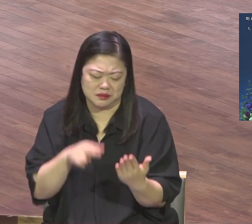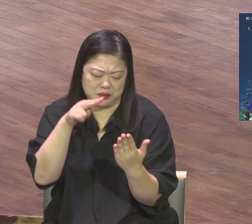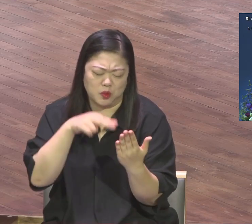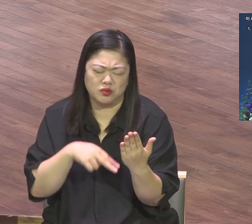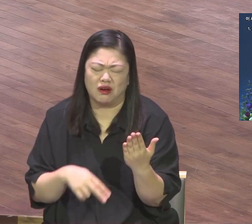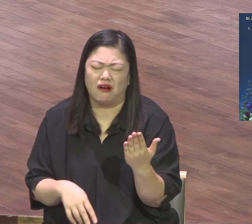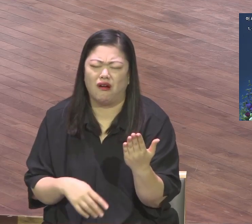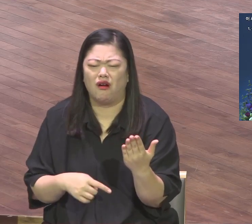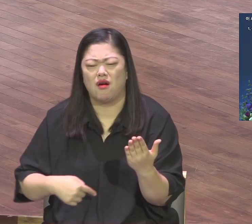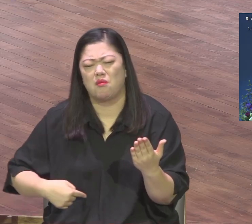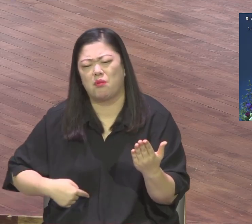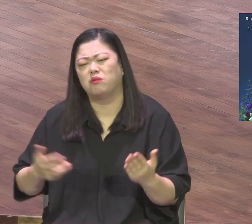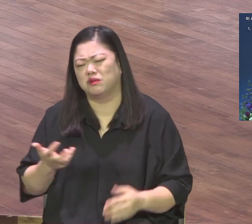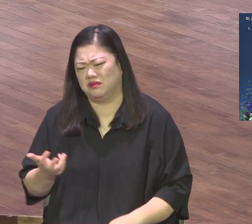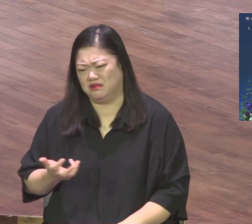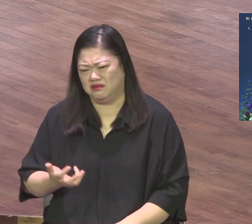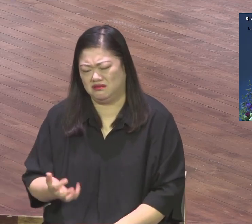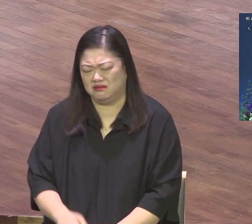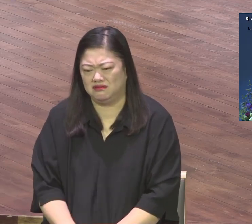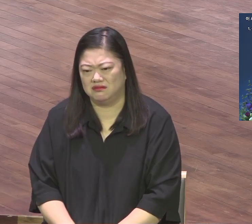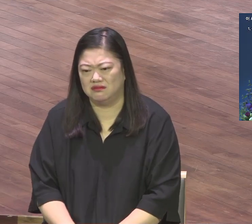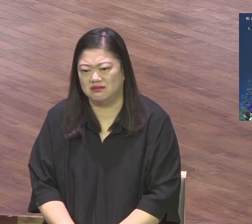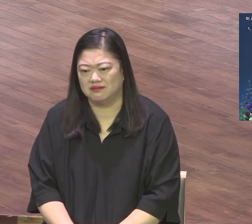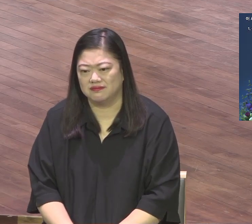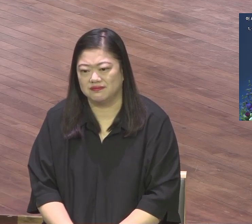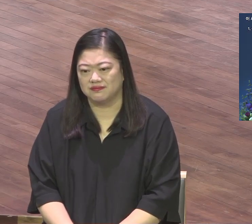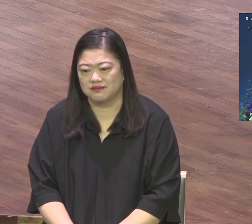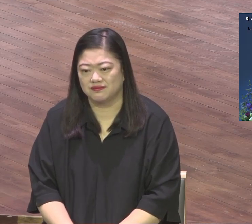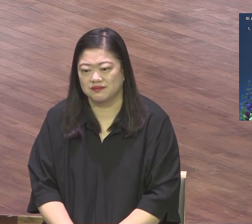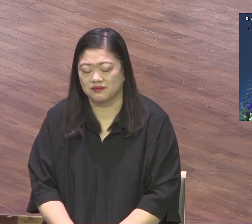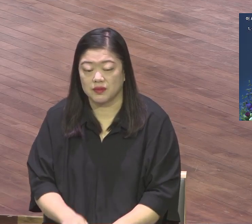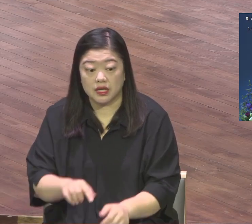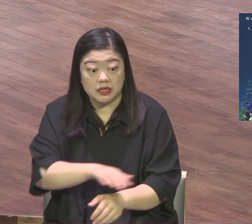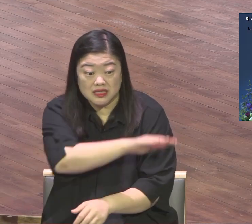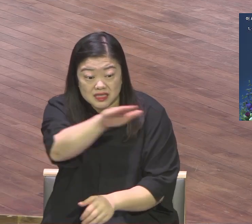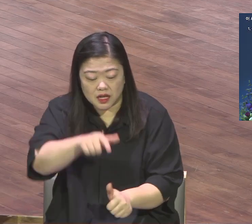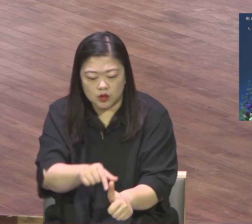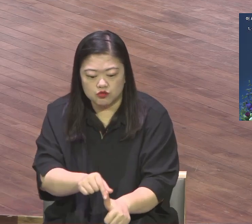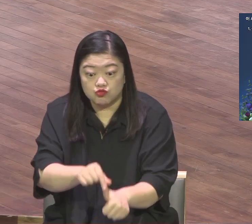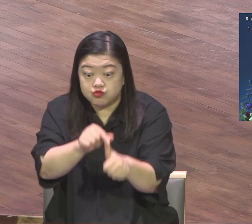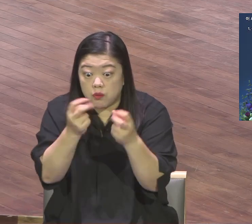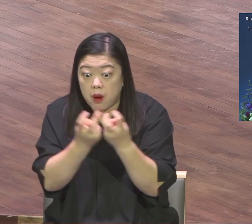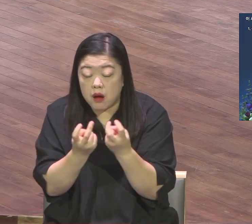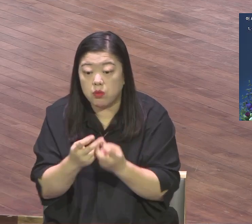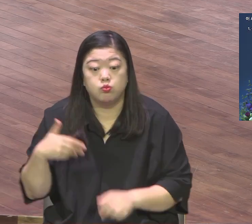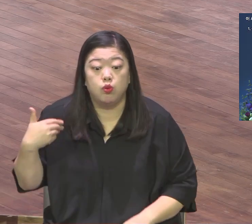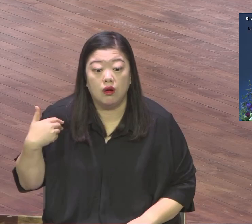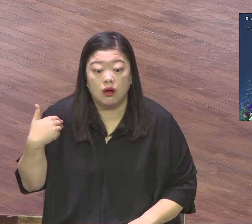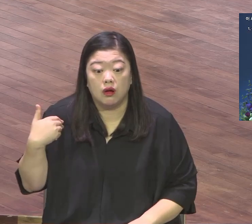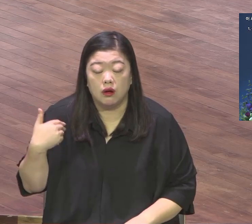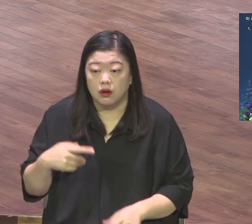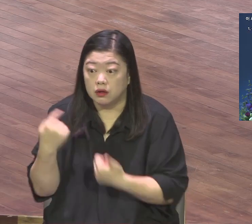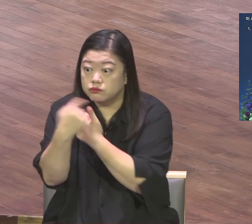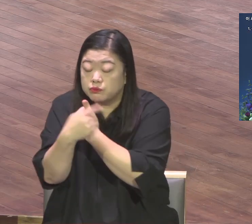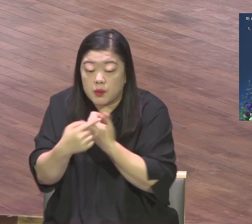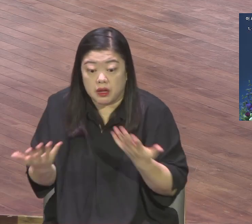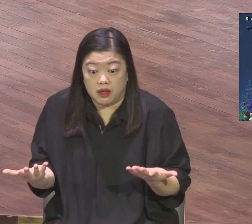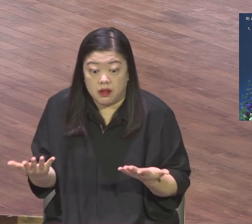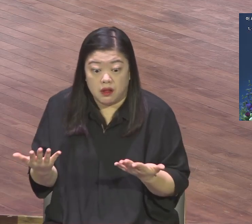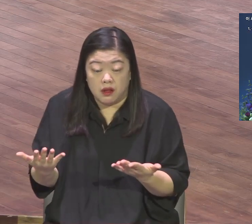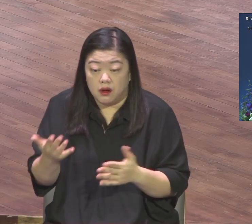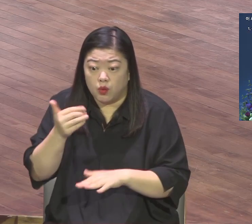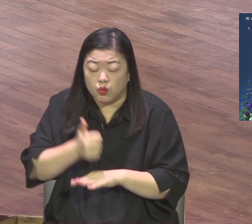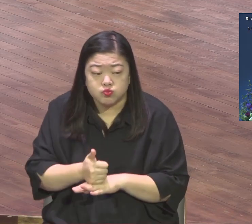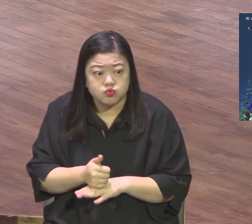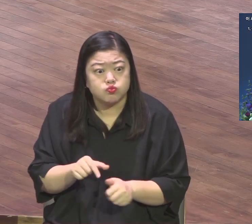할 것입니까? 이 사람들이 지금 말이요 구원의 길을 몰라가지고 어떻게 하면 구원 받는지 몰라가지고